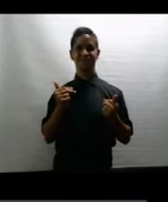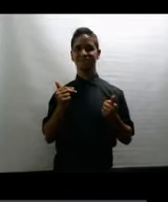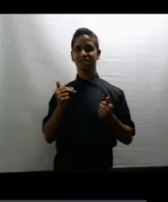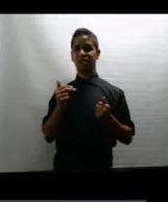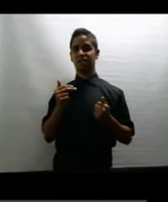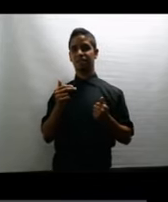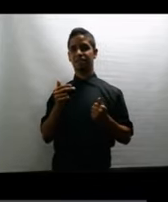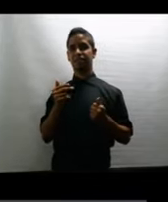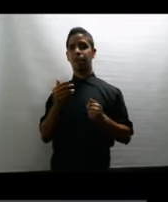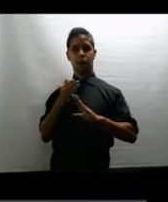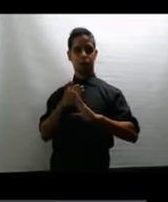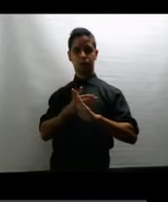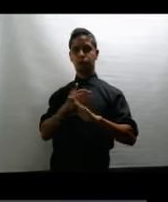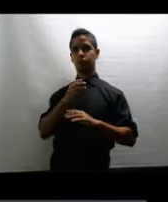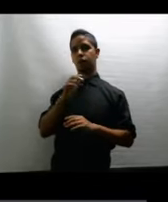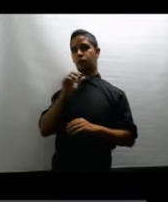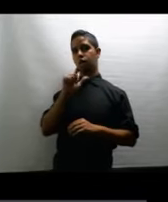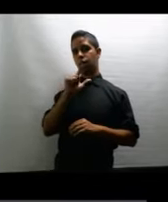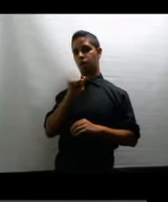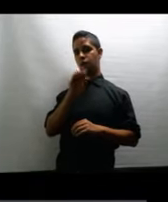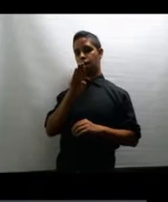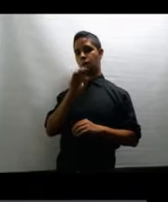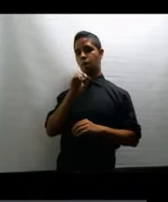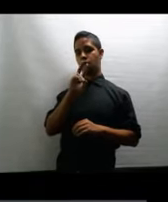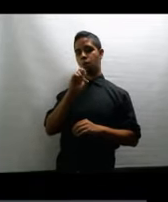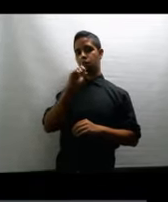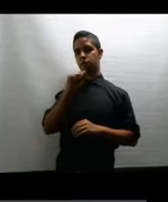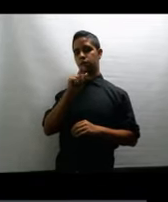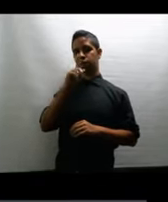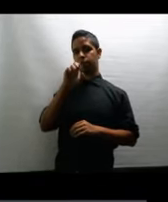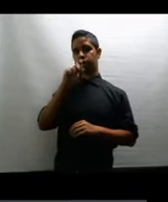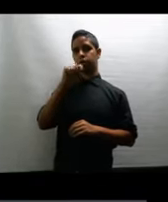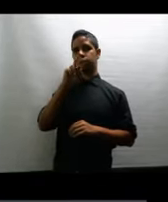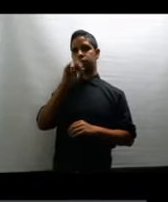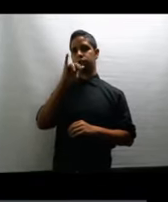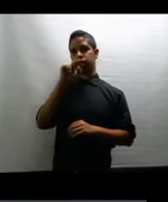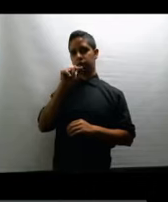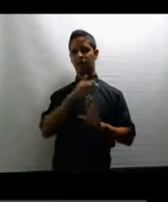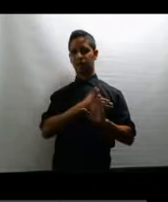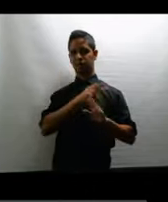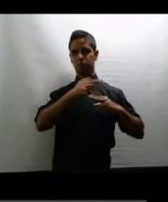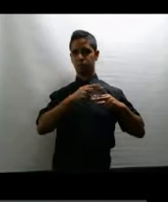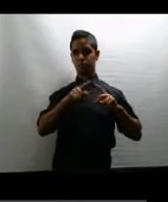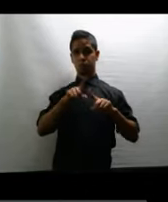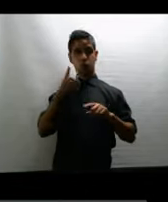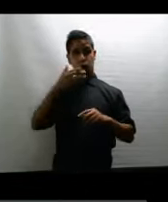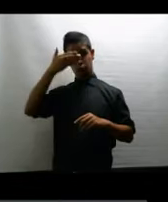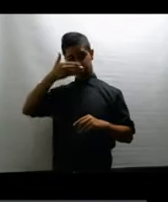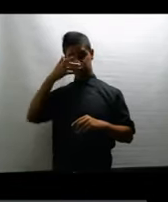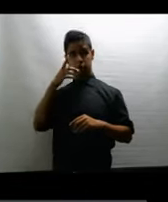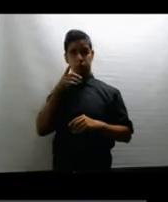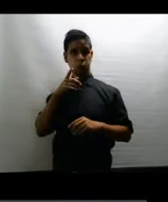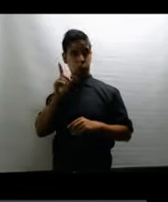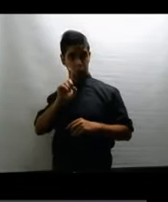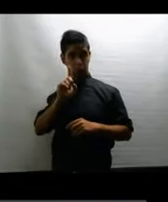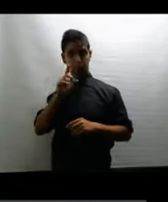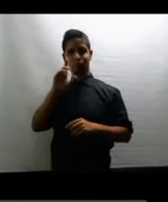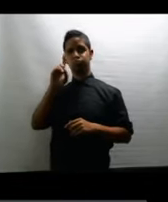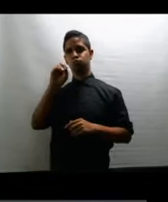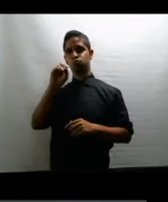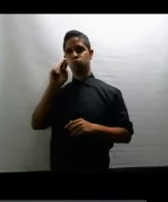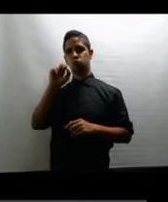Antiguamente la Bóveda de Triana, por si acaso de repente dice, pero sí. ¿Y la Bóveda? Eso queda justo frente al estacionamiento de Doña